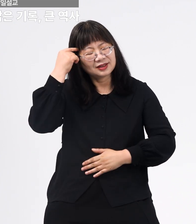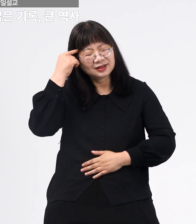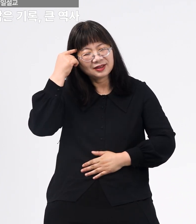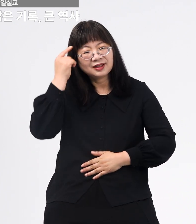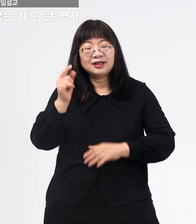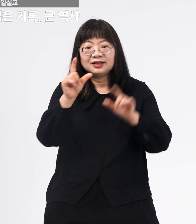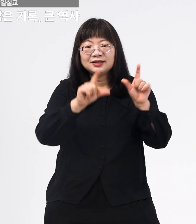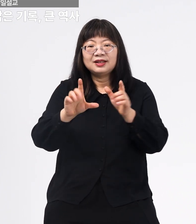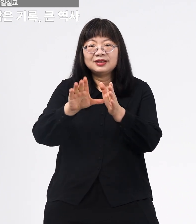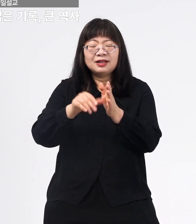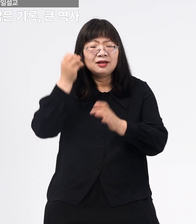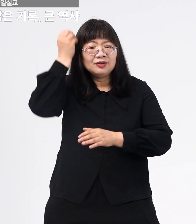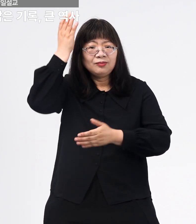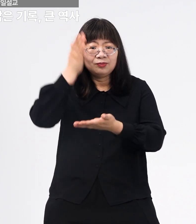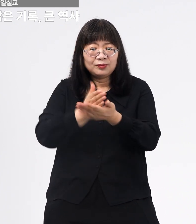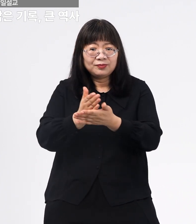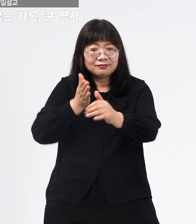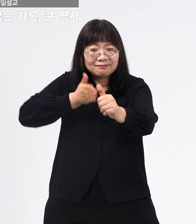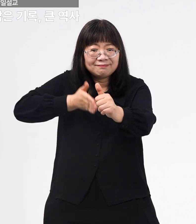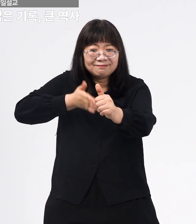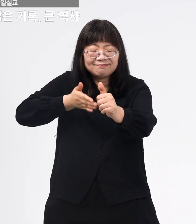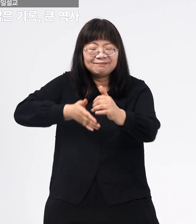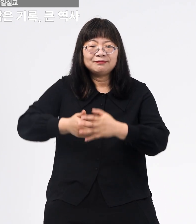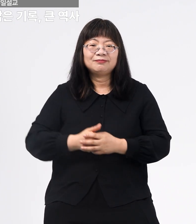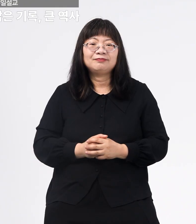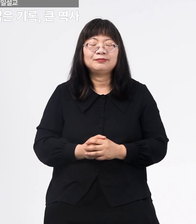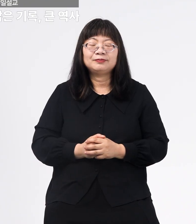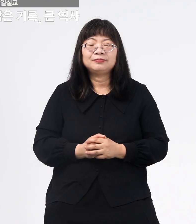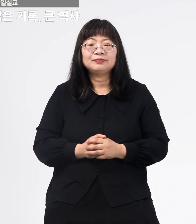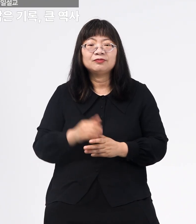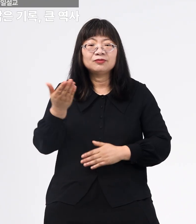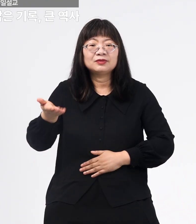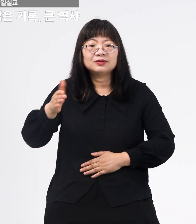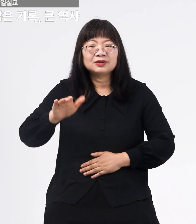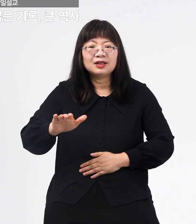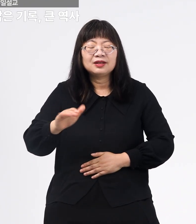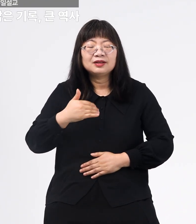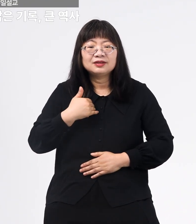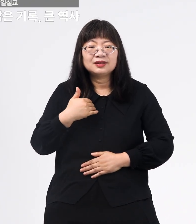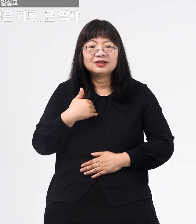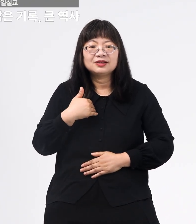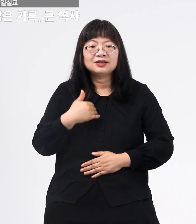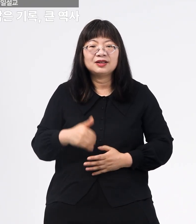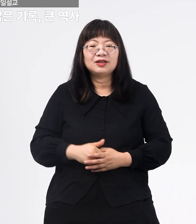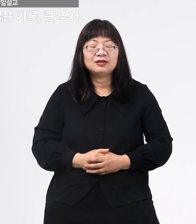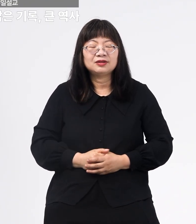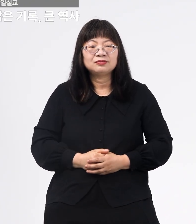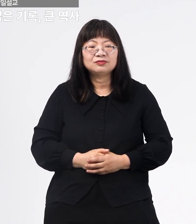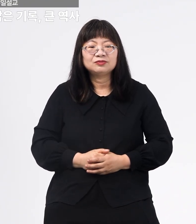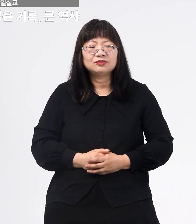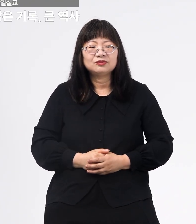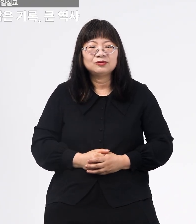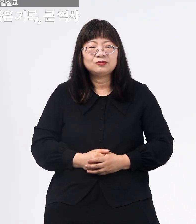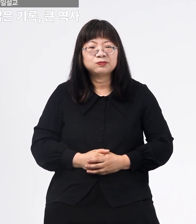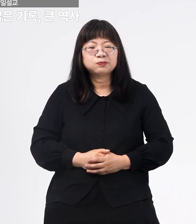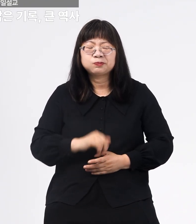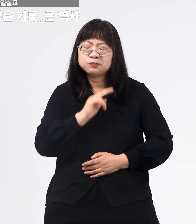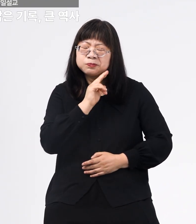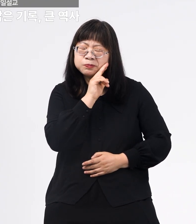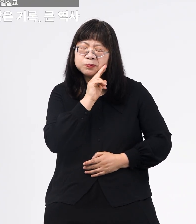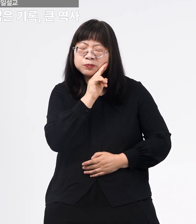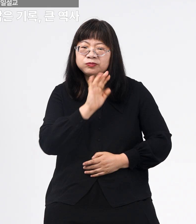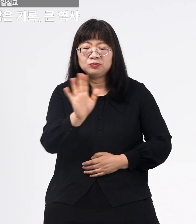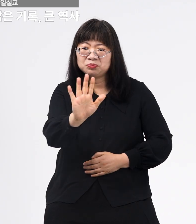여러분들이 삶에서 잃어버리면 안 돼요. 그런데 여기에 제가 일부러 시비를 걸려는 게 아니라, 아니